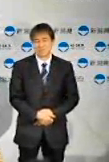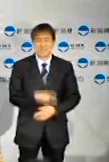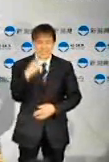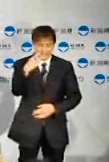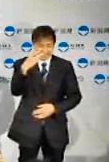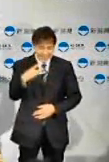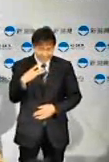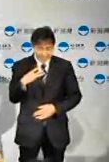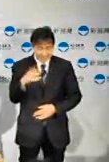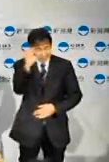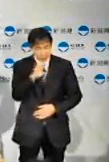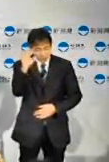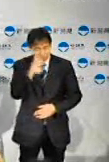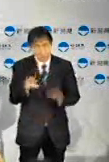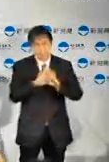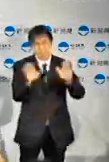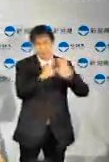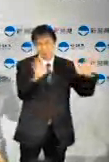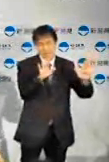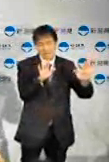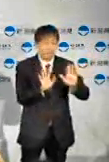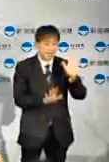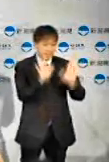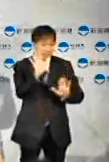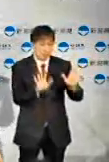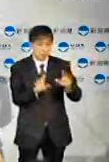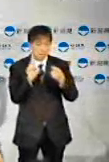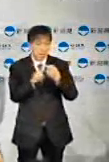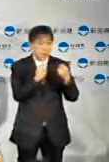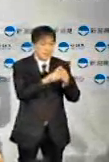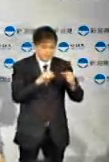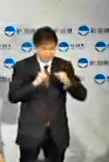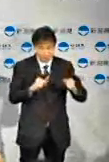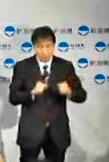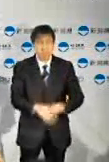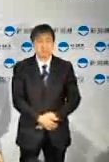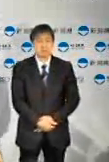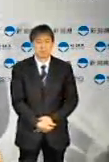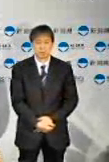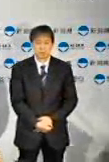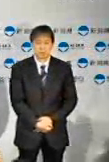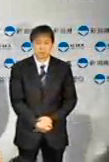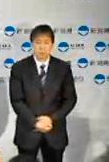3度やらなきゃいけないかもしれませんね。それは状況を見てだと思いますけどね。 はい、